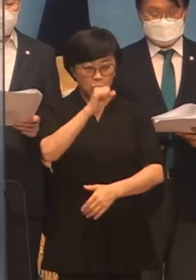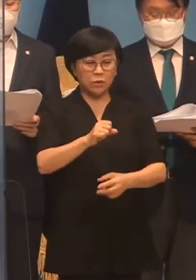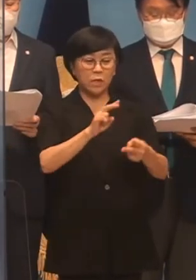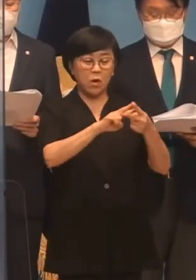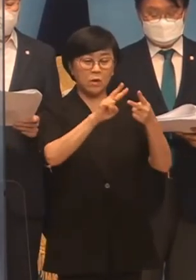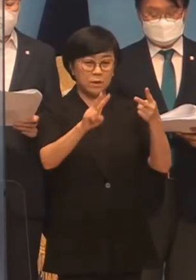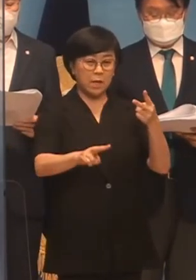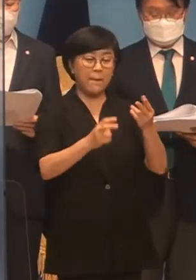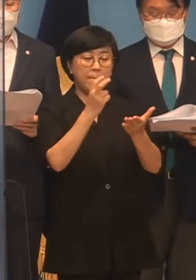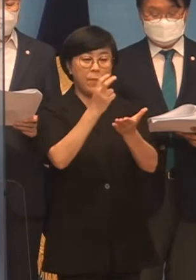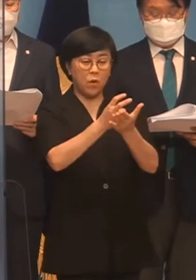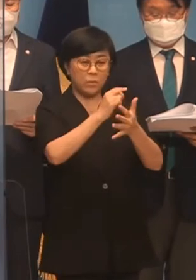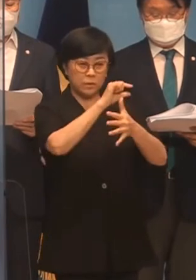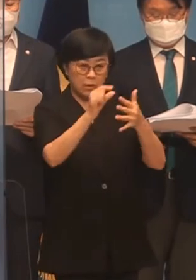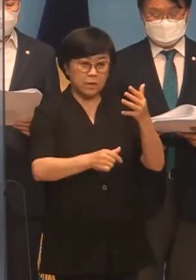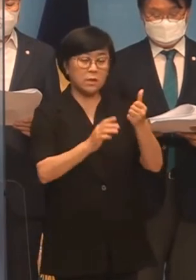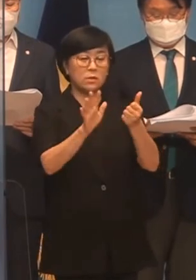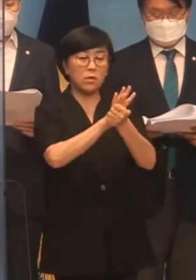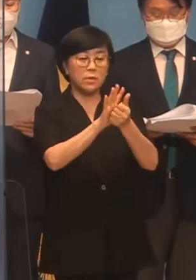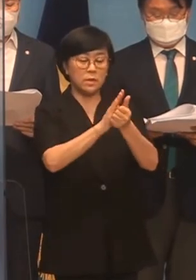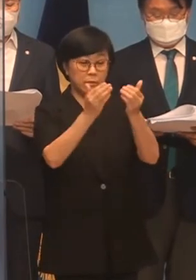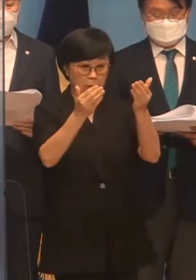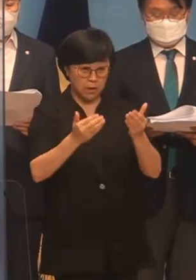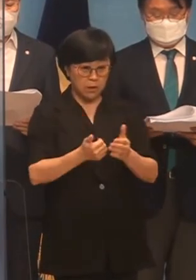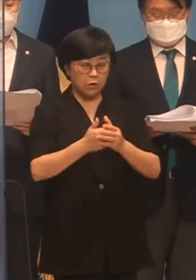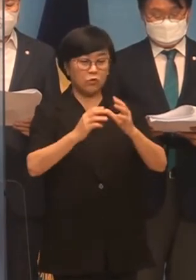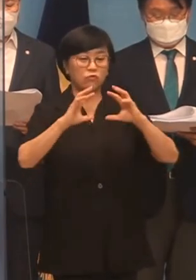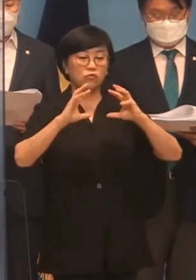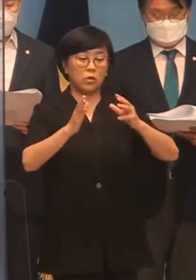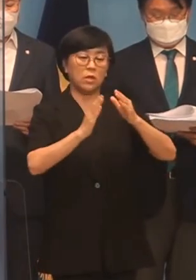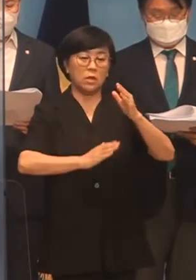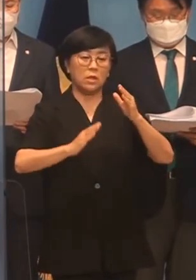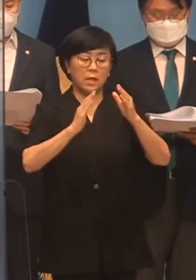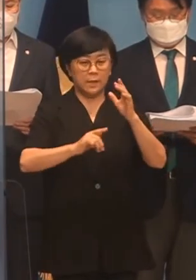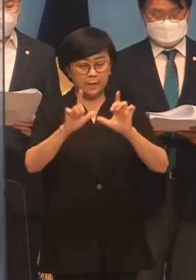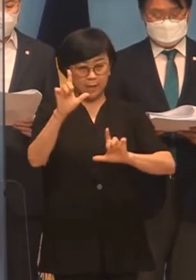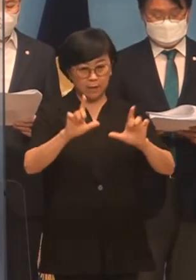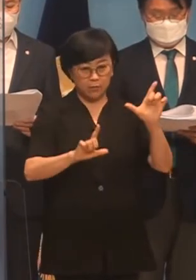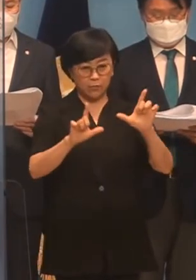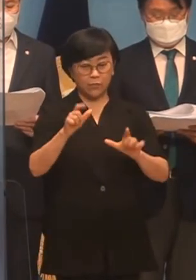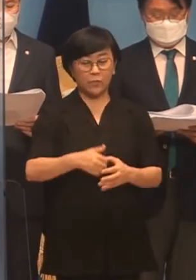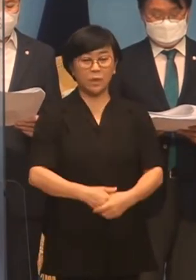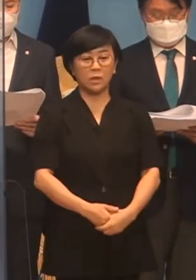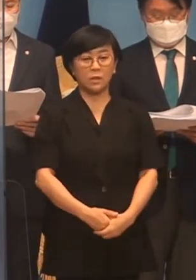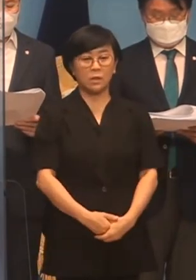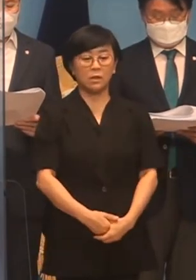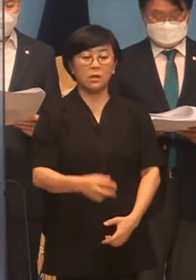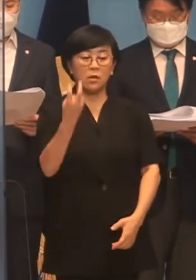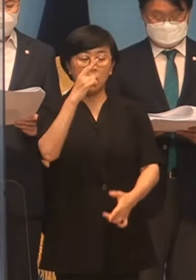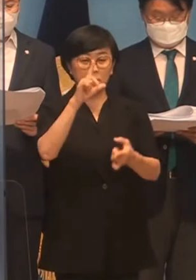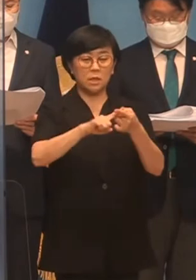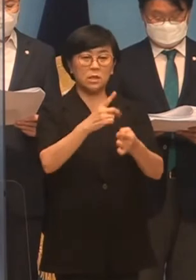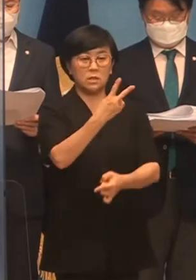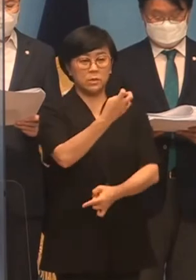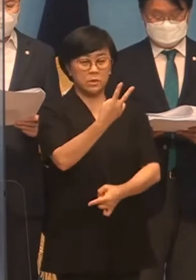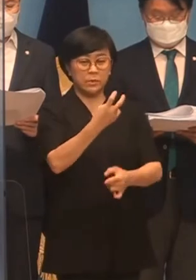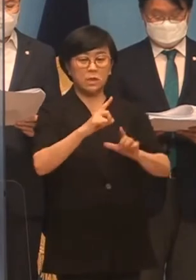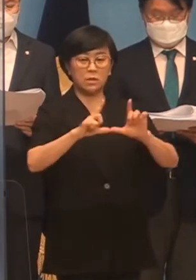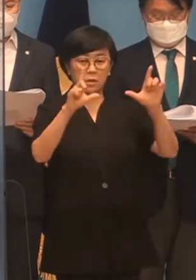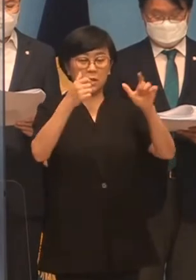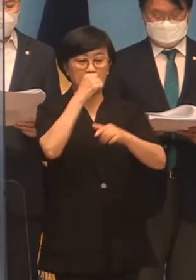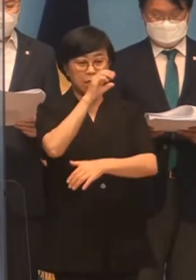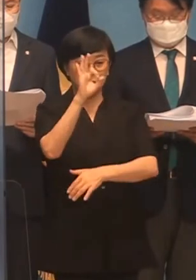형사사법 서비스를 받을 수 있도록 하는 것이 국가기관의 책임 있는 자세입니다. 그러나 검찰은 2022년 예산